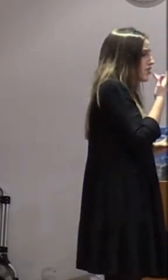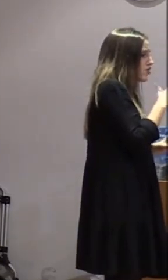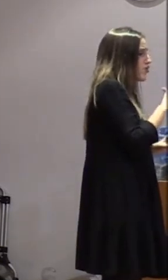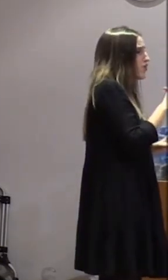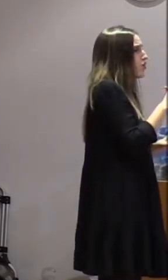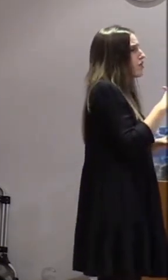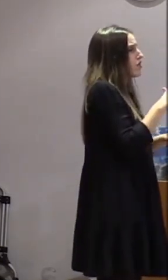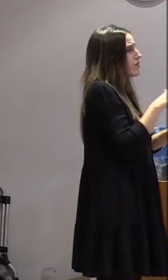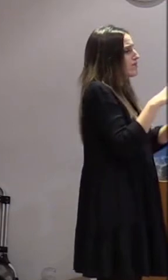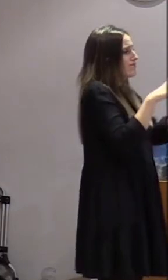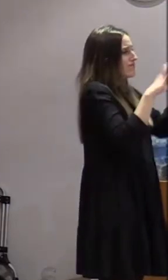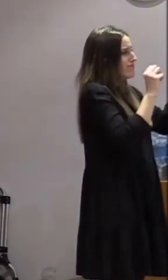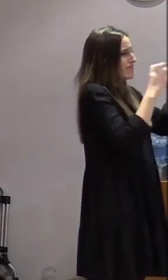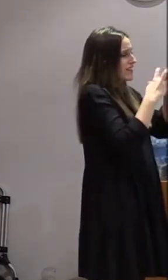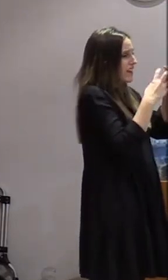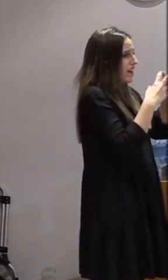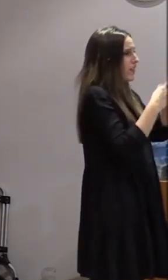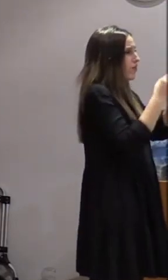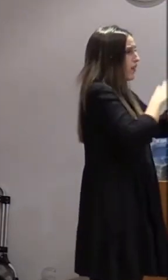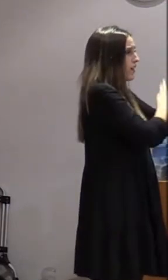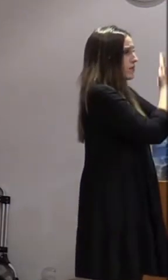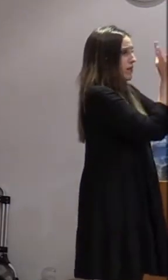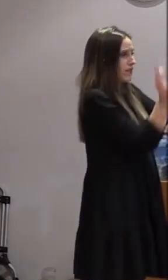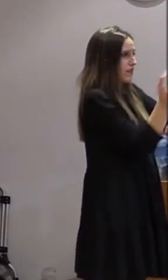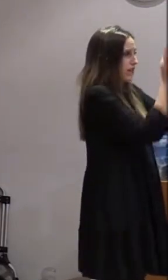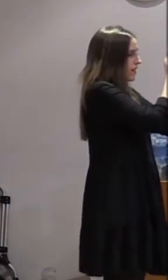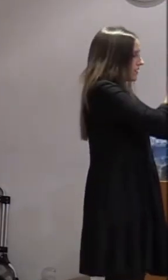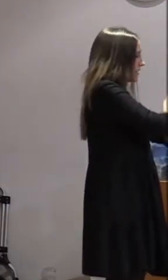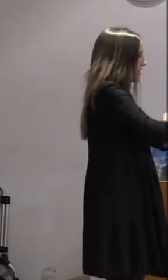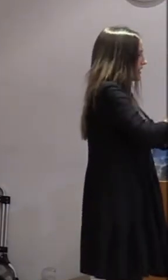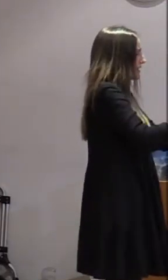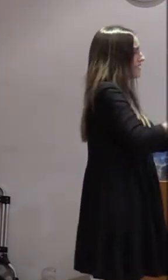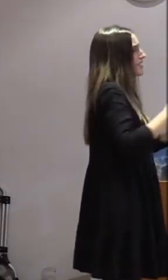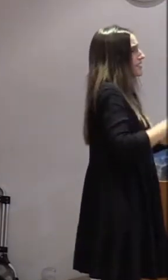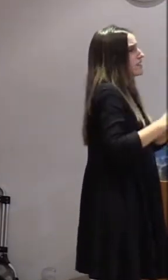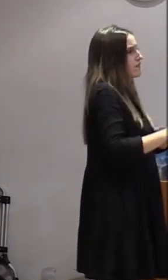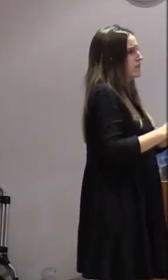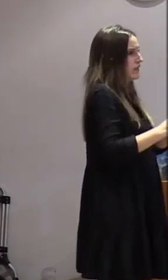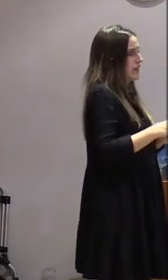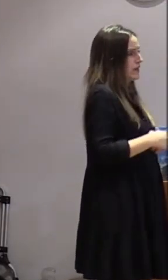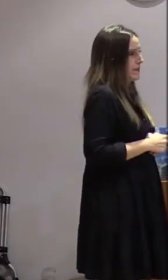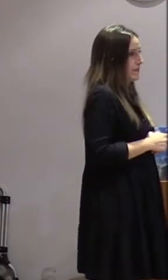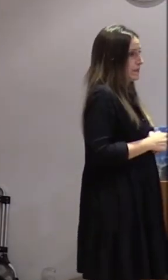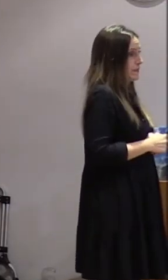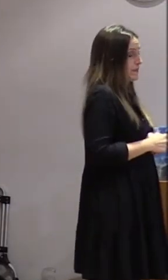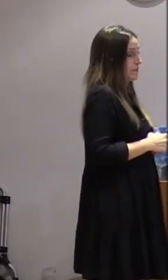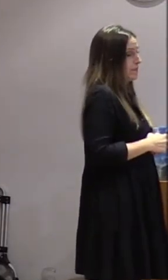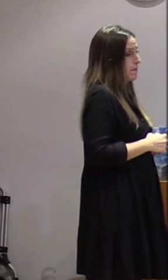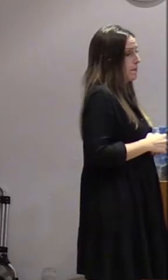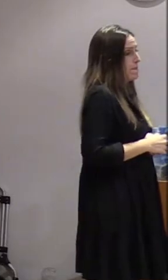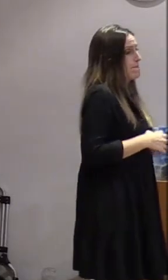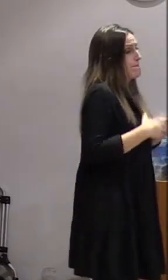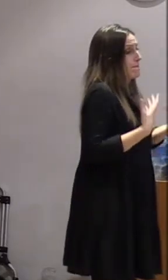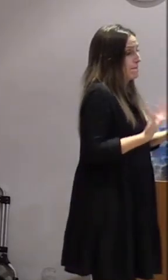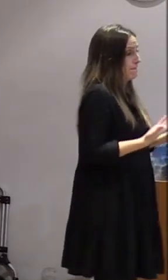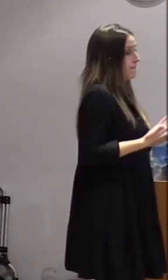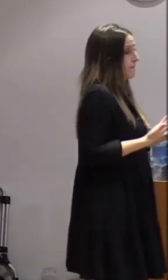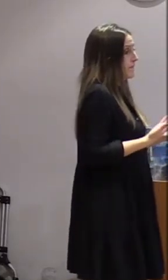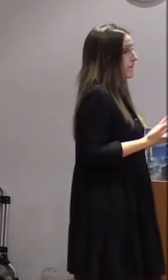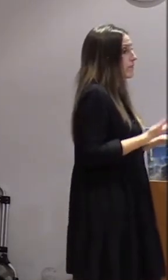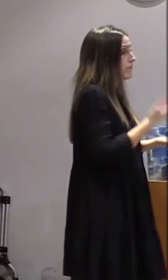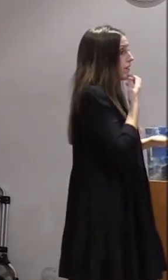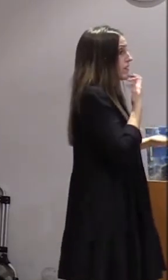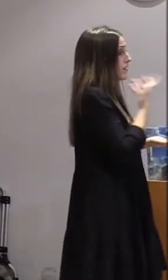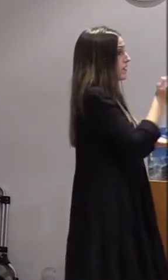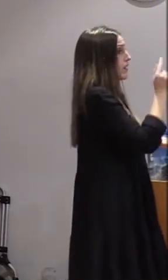del crepúsculo, al amanecer, al atardecer, se intensifican, se hay más particulado en el aire. Es decir, que si hay